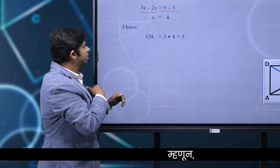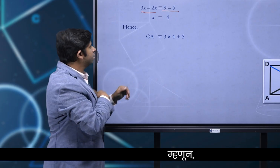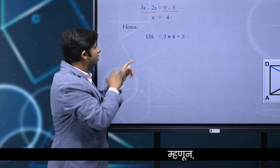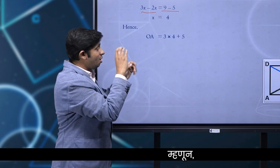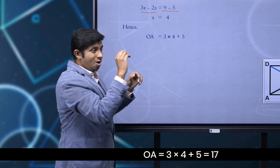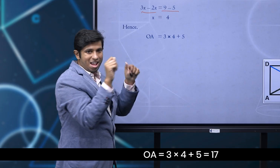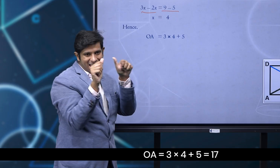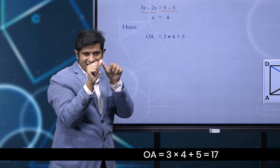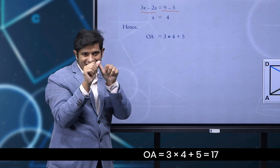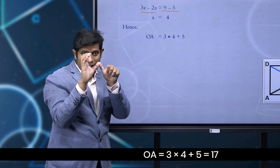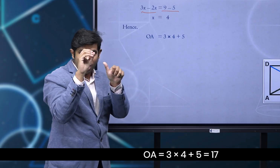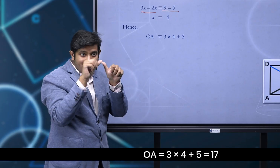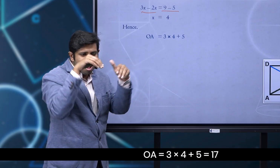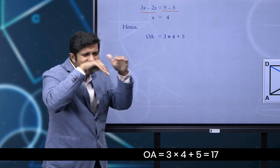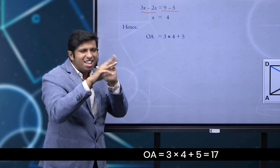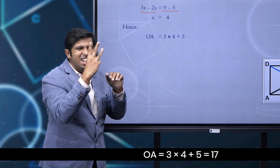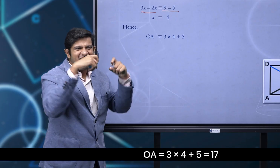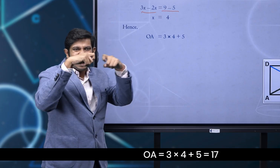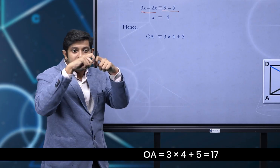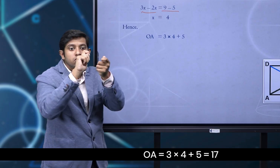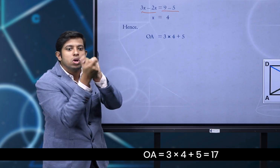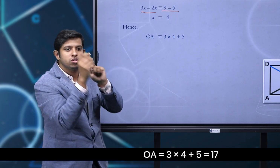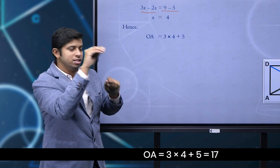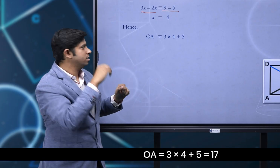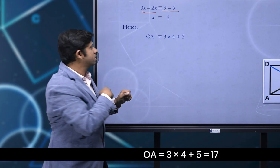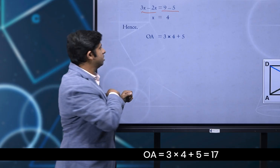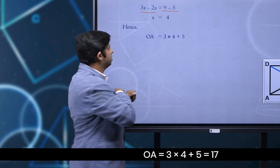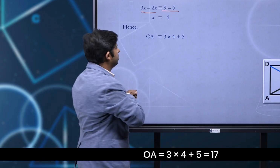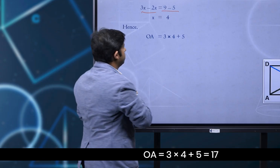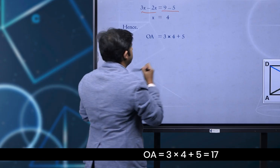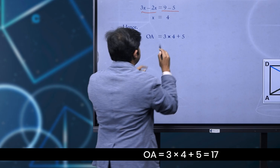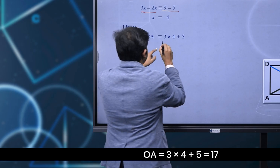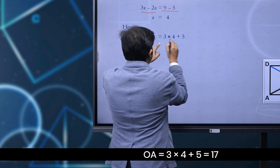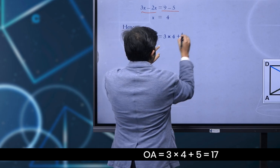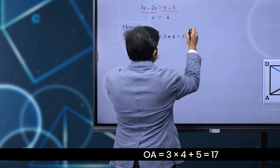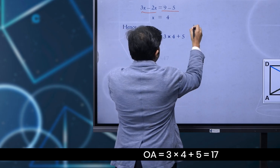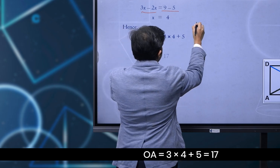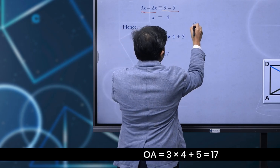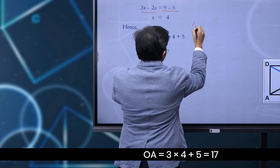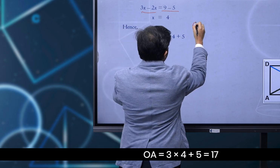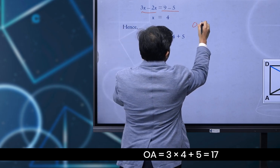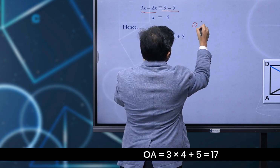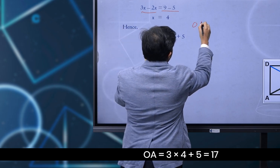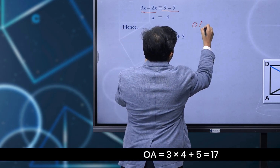म्हणून OA is equal to 3 into 4 plus 5 is equal to 17.